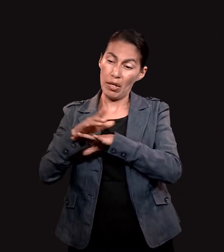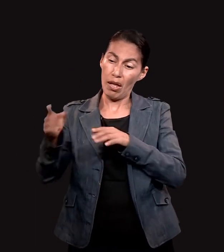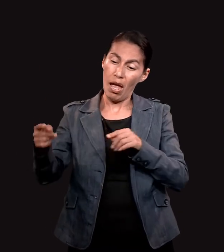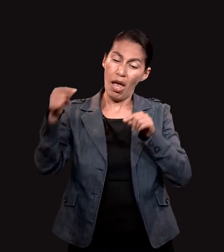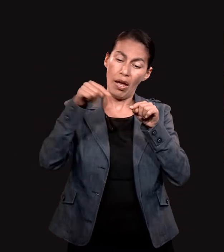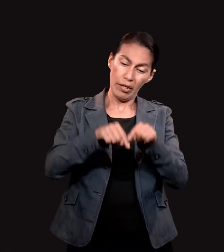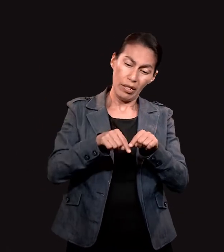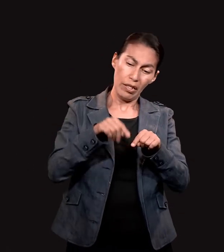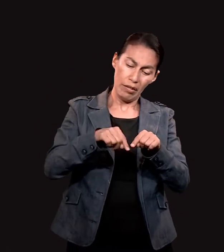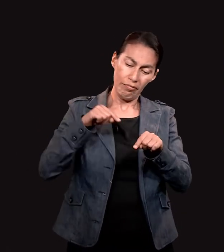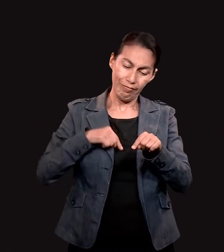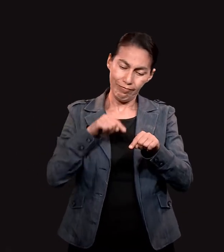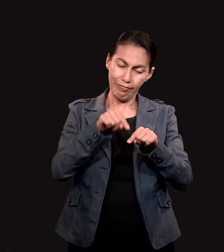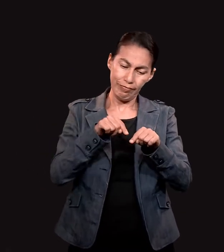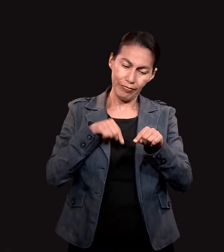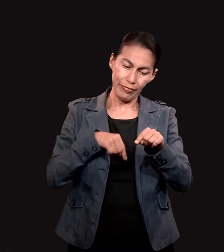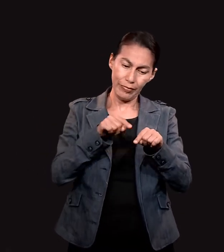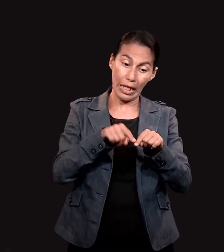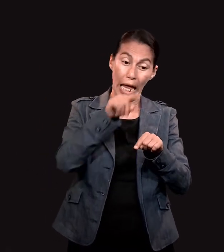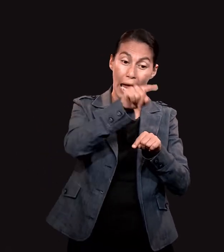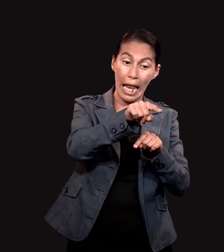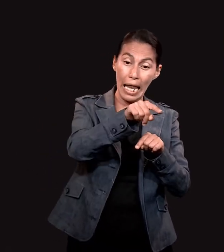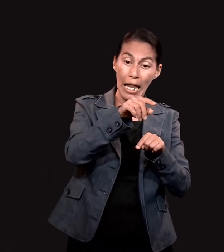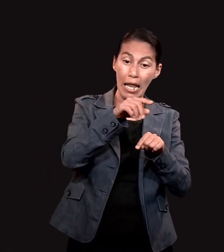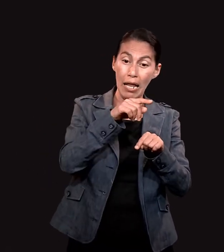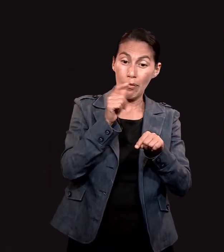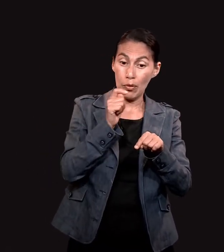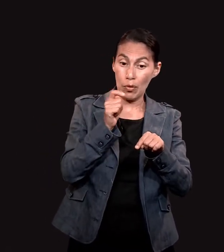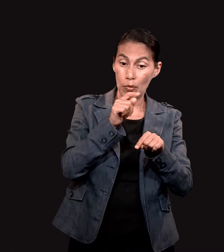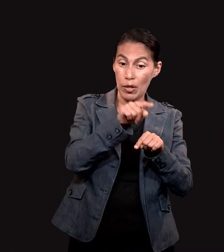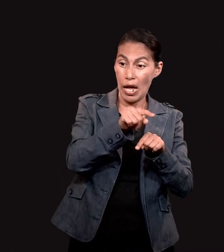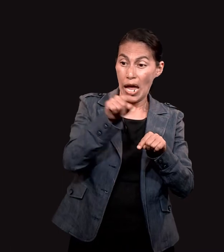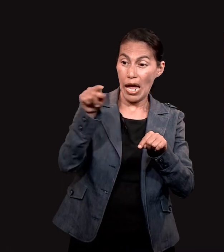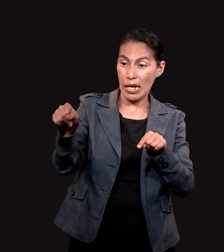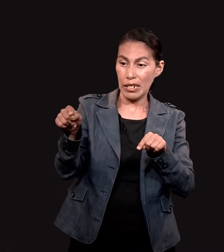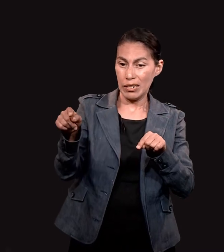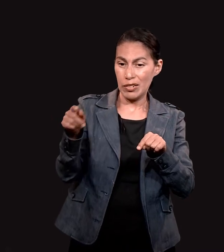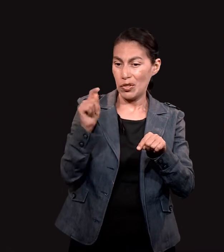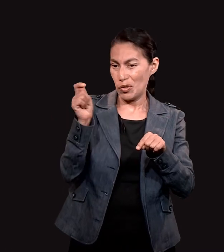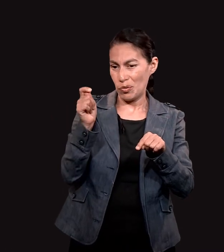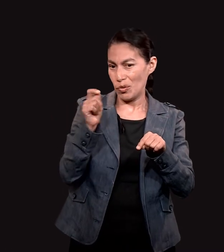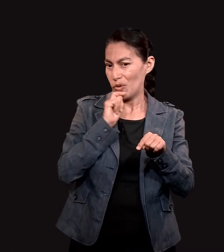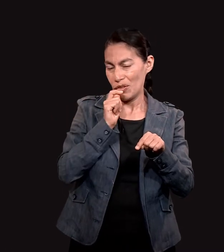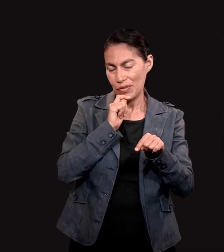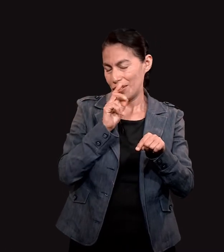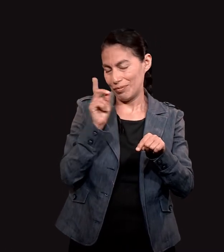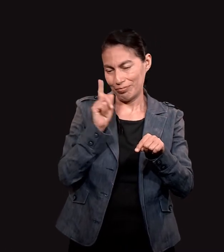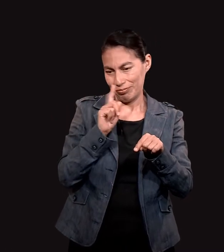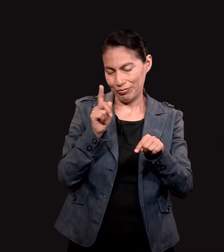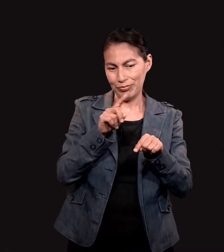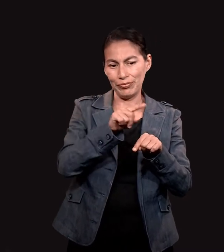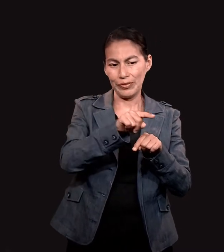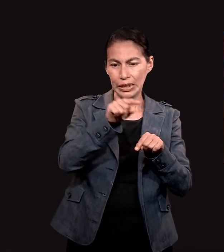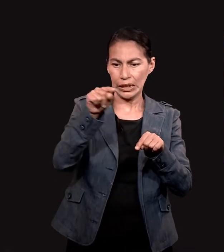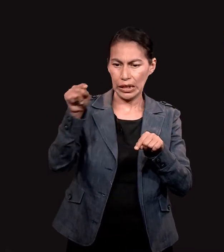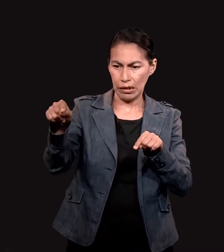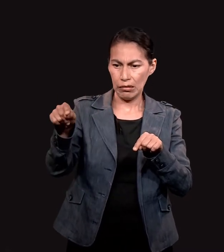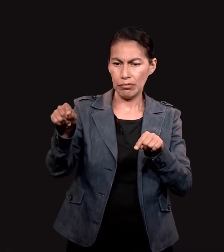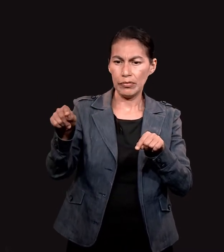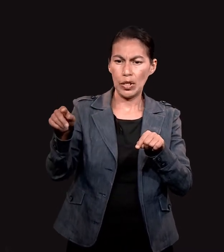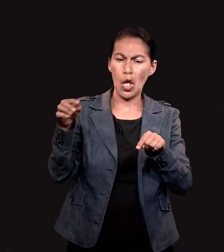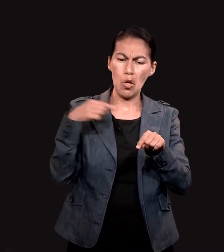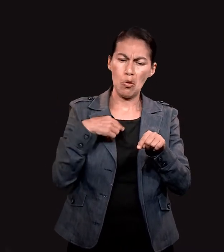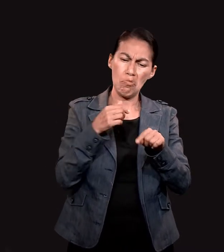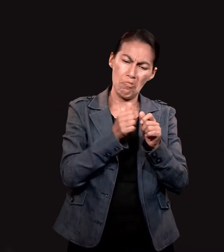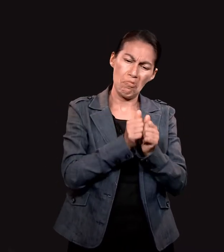nada, nada, nada. O sea, quizá no era el momento de toparnos. Entonces, como yo seguía siendo y